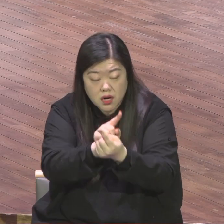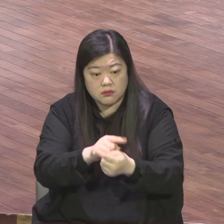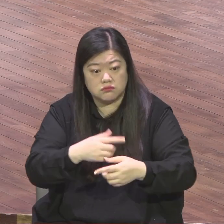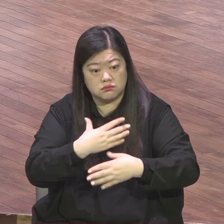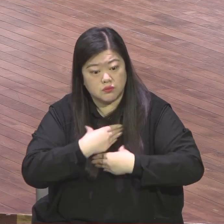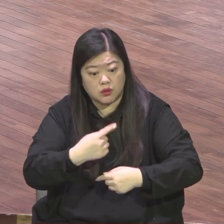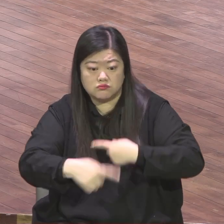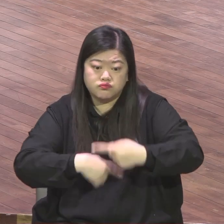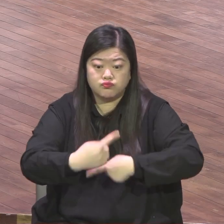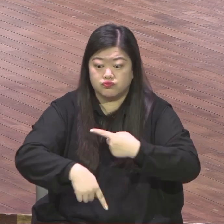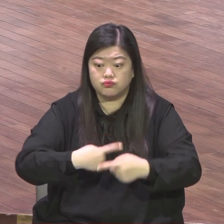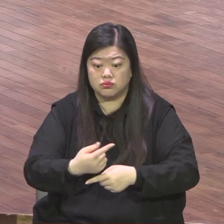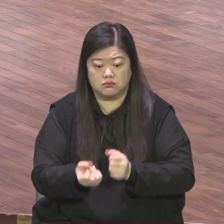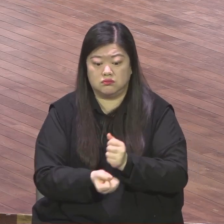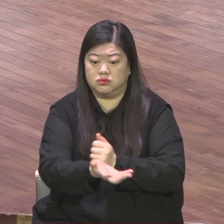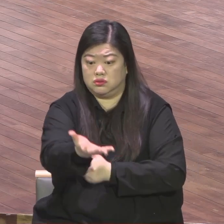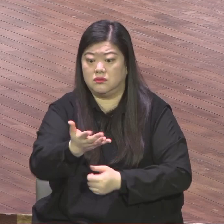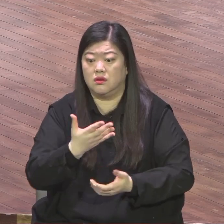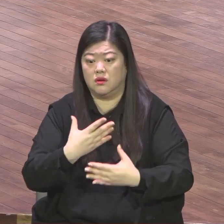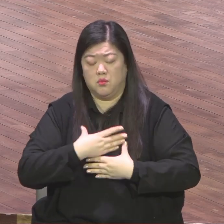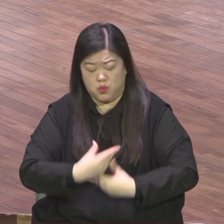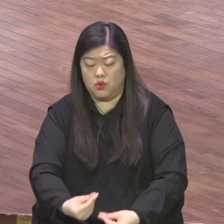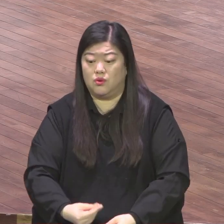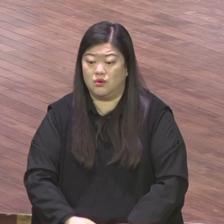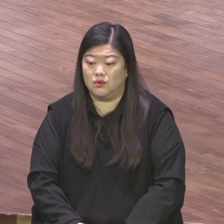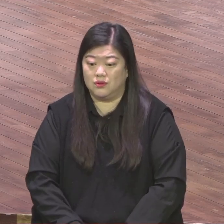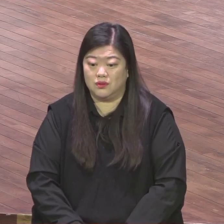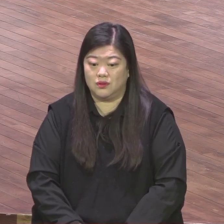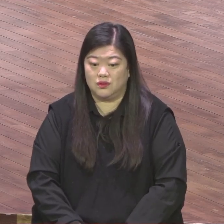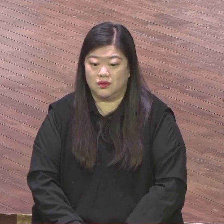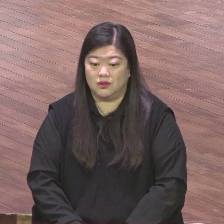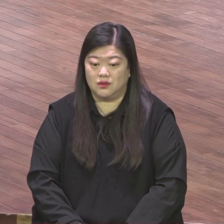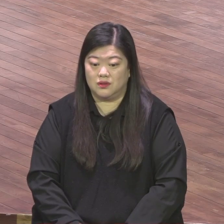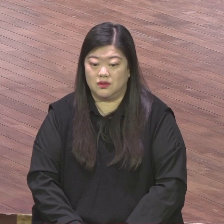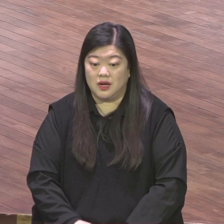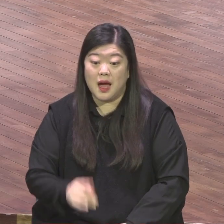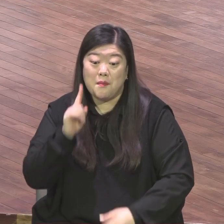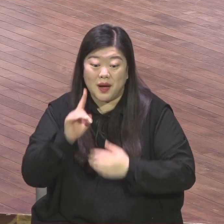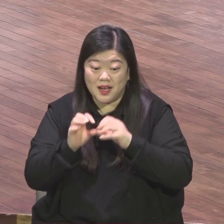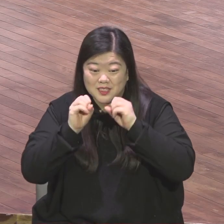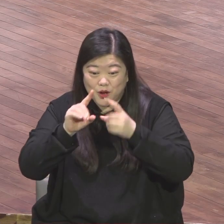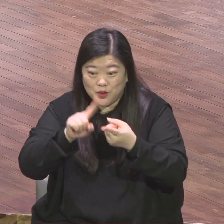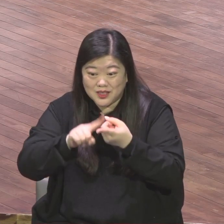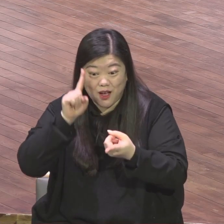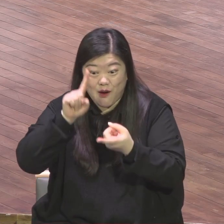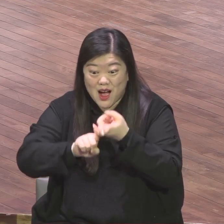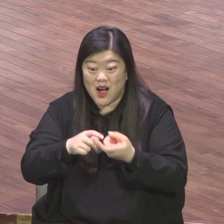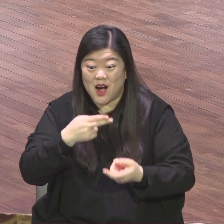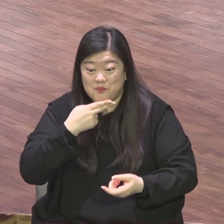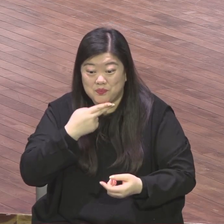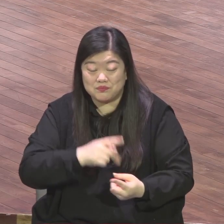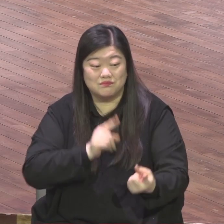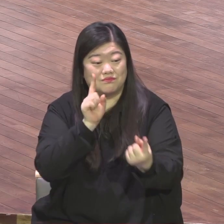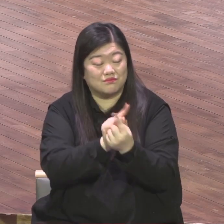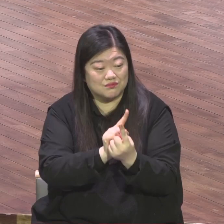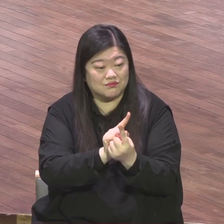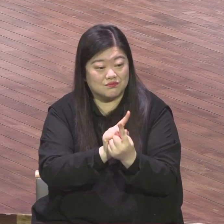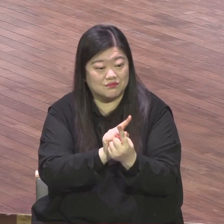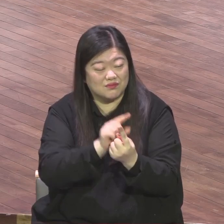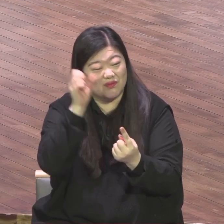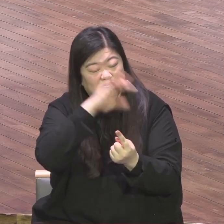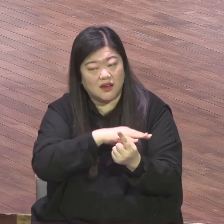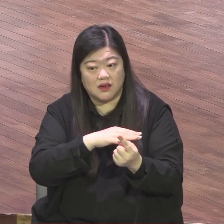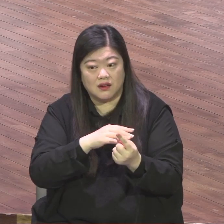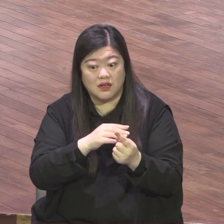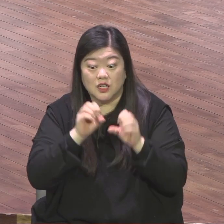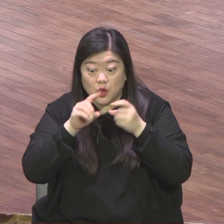생각만 가져도 하나님이 공허롭게 작정자 붙여줍니다. 관심이 없고 생각 없으면 붙여줘도 몰라. 이 사람 왜 만났지? 왜 이런 일이